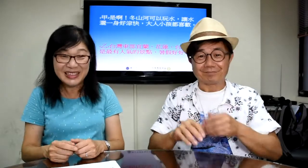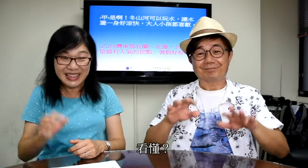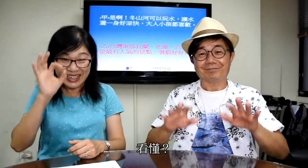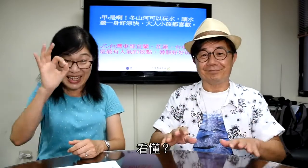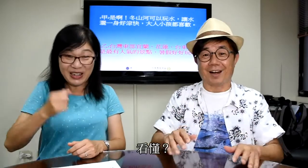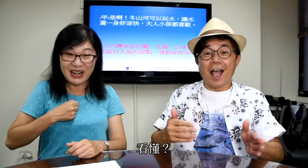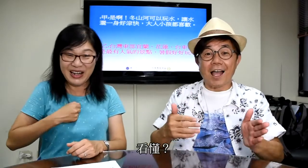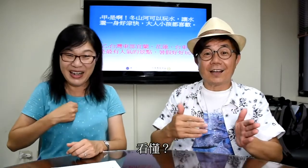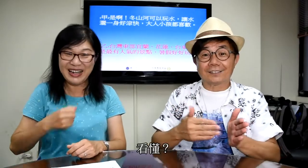看懂